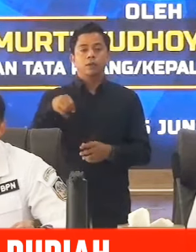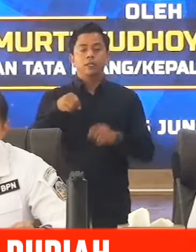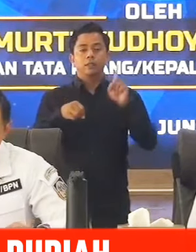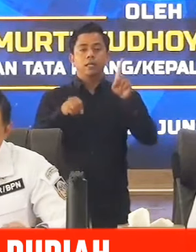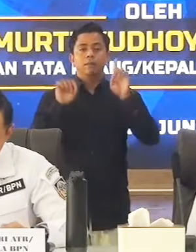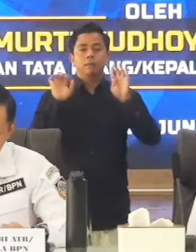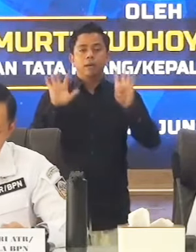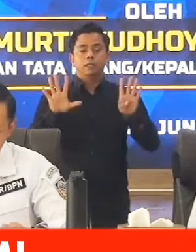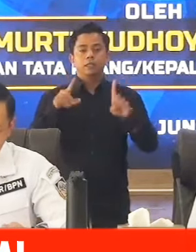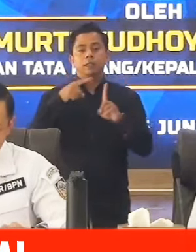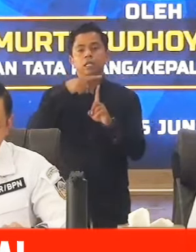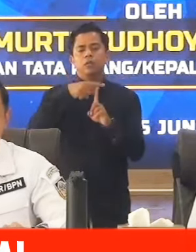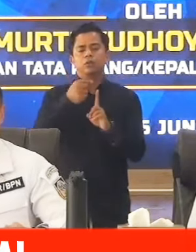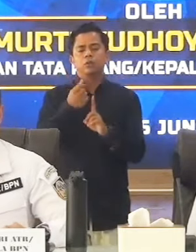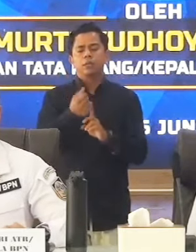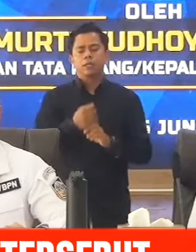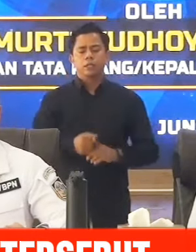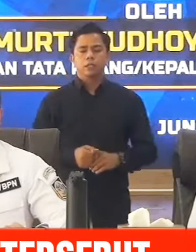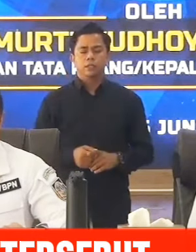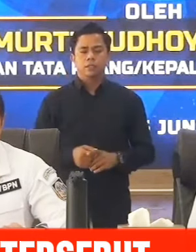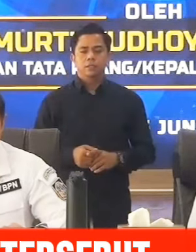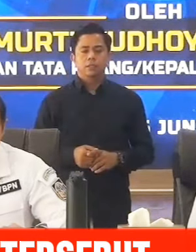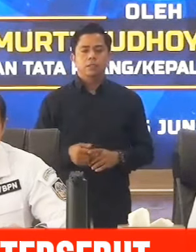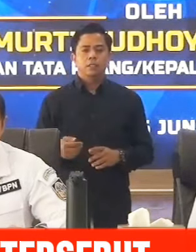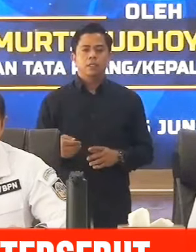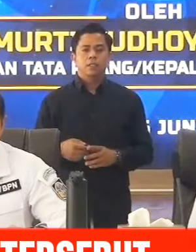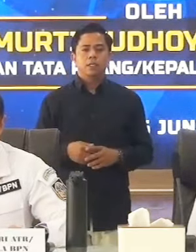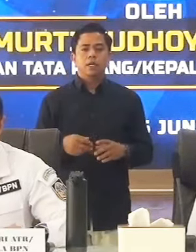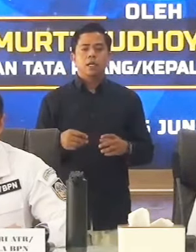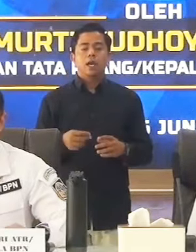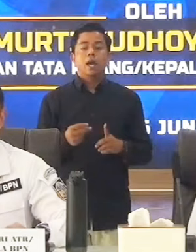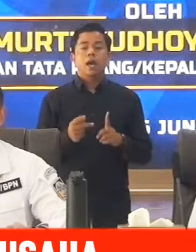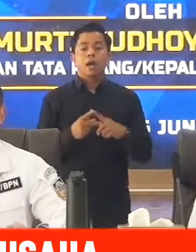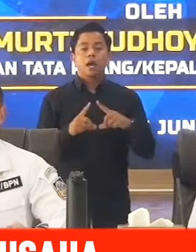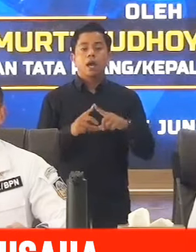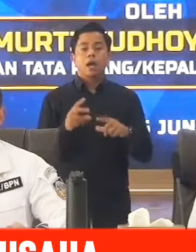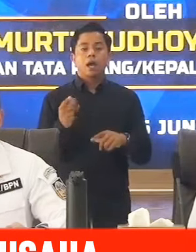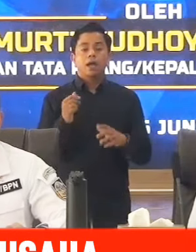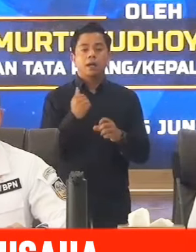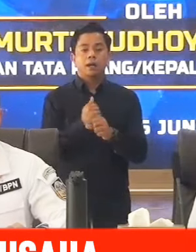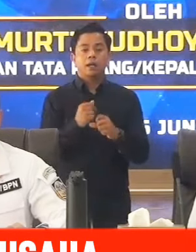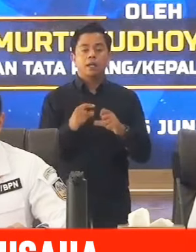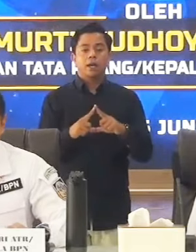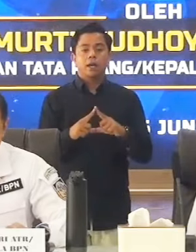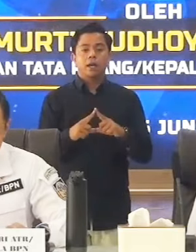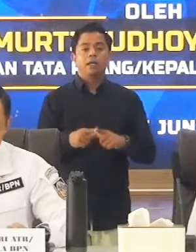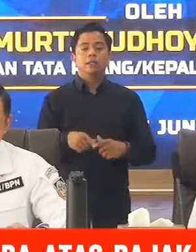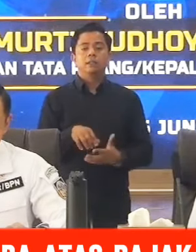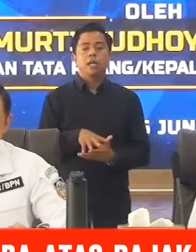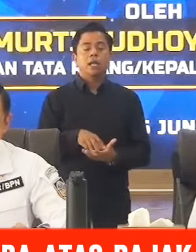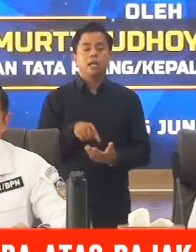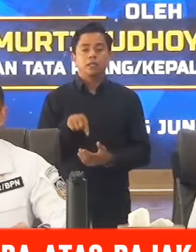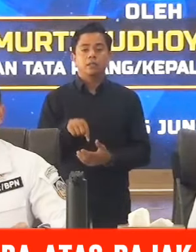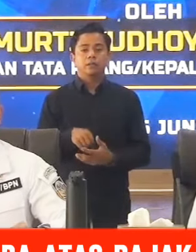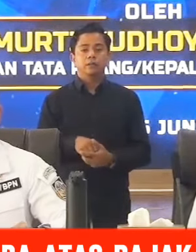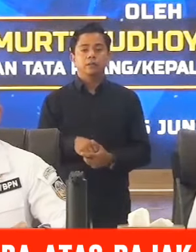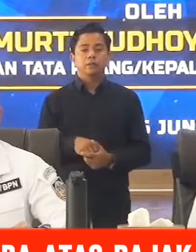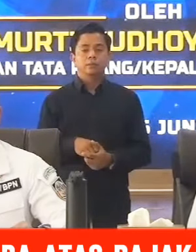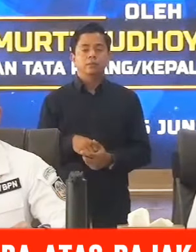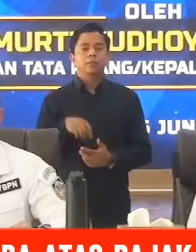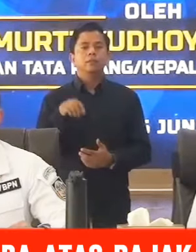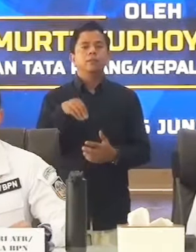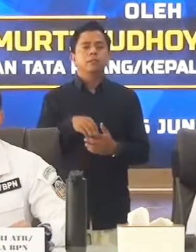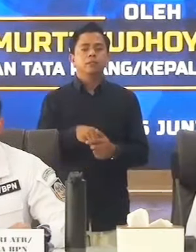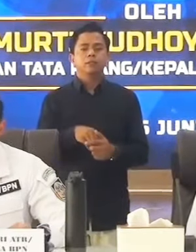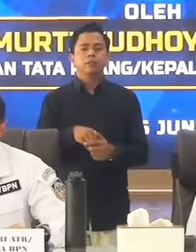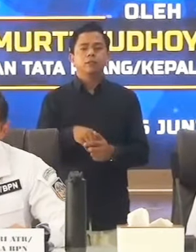triliun rupiah yang berasal dari harga tanah tersebut, nilai investasi usaha termasuk pendapatan negara